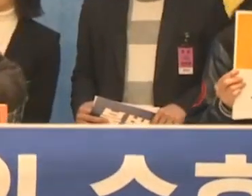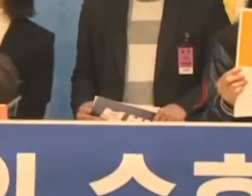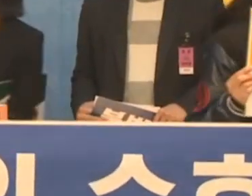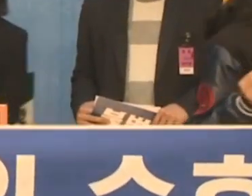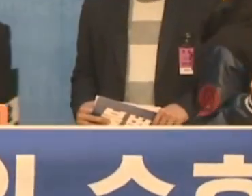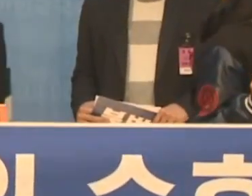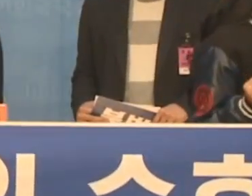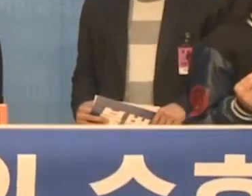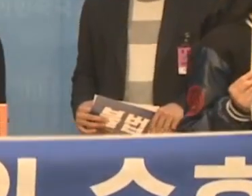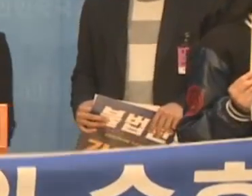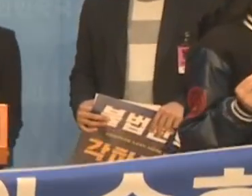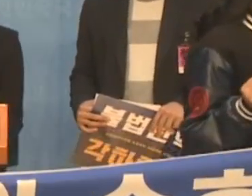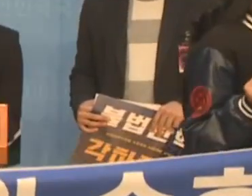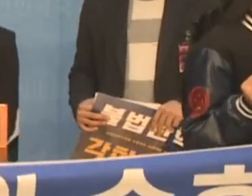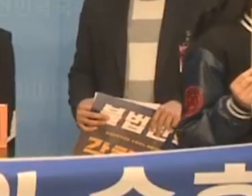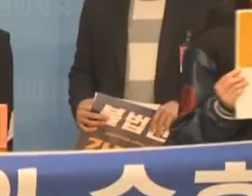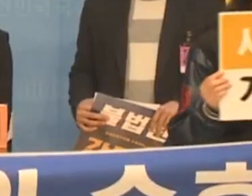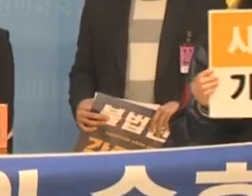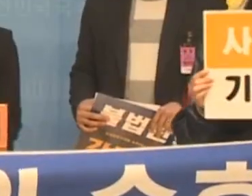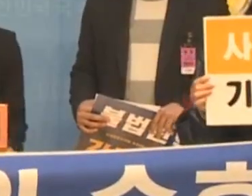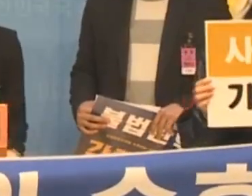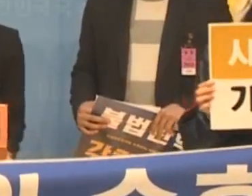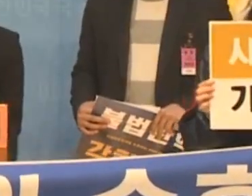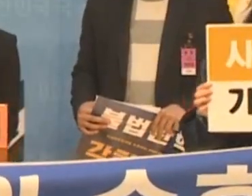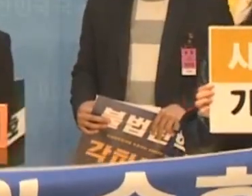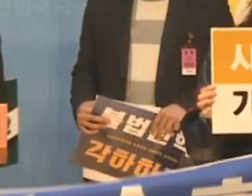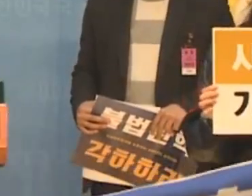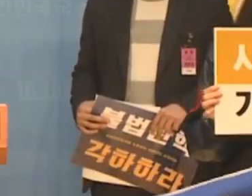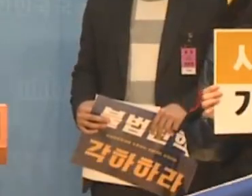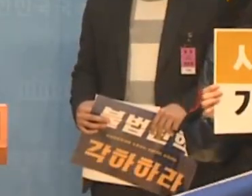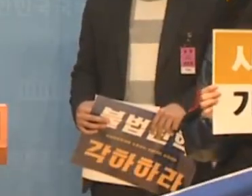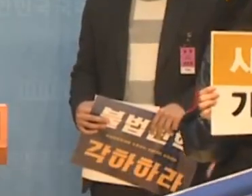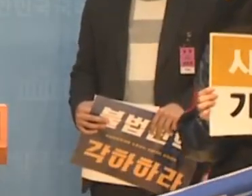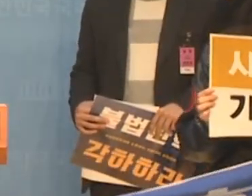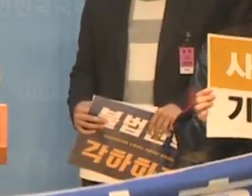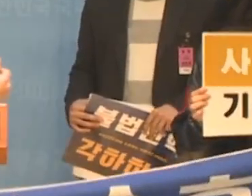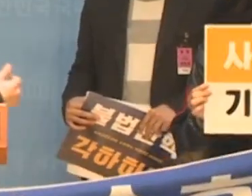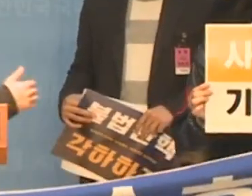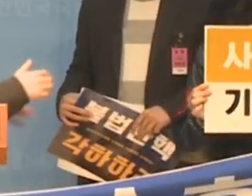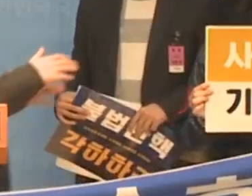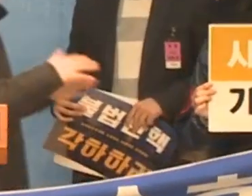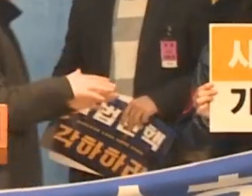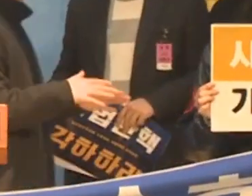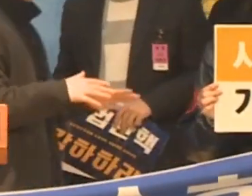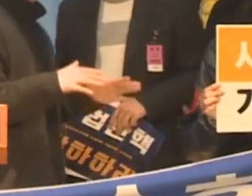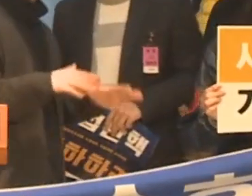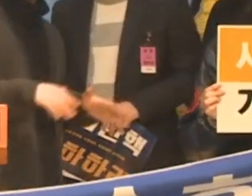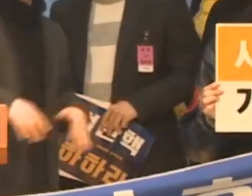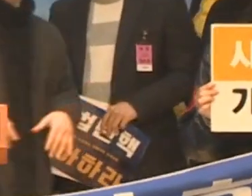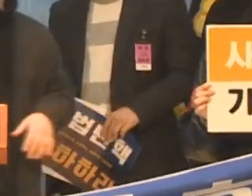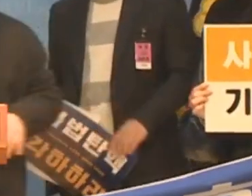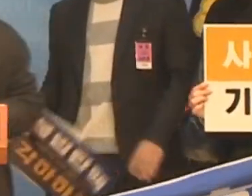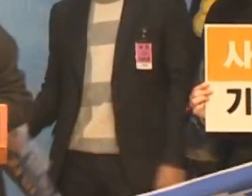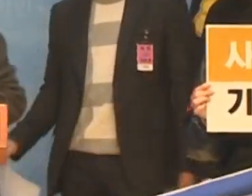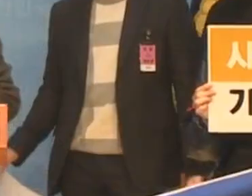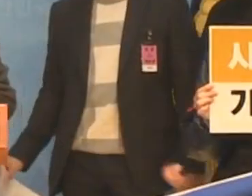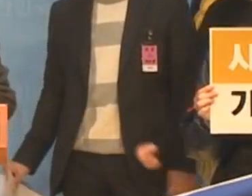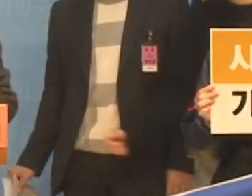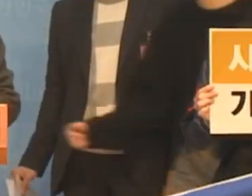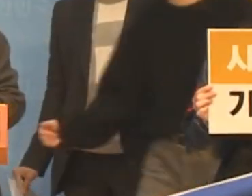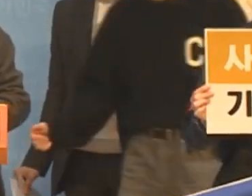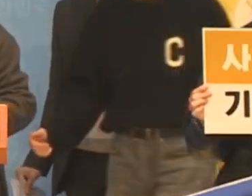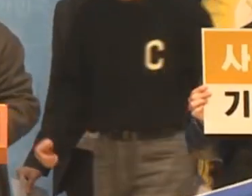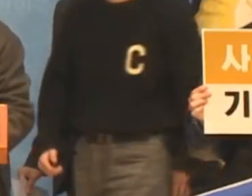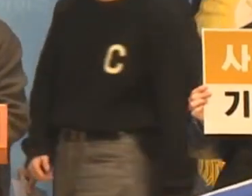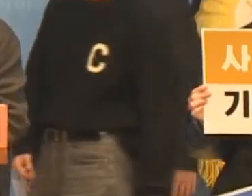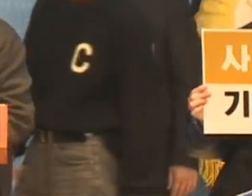그다음에 저희 시작하기 전에 윤석열 의원님께서 와서 말씀하신 거 같죠? 처음. 저희 시작하기 맞은